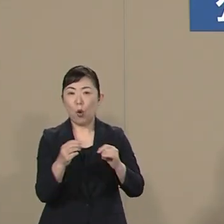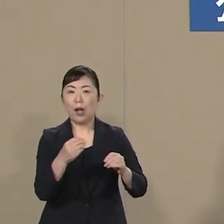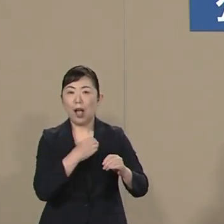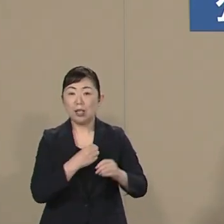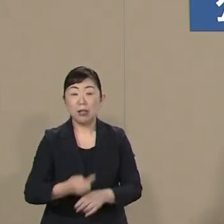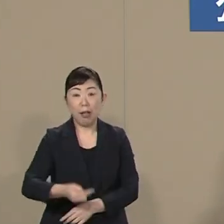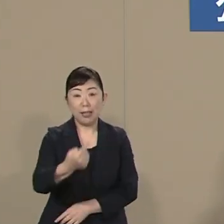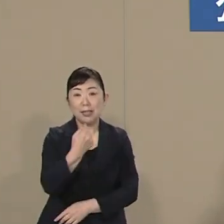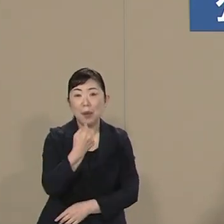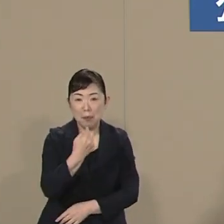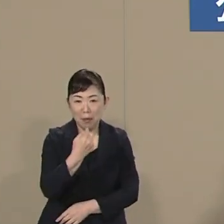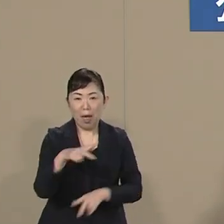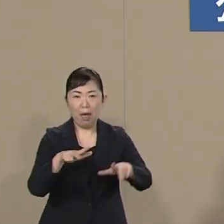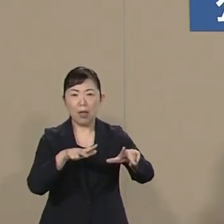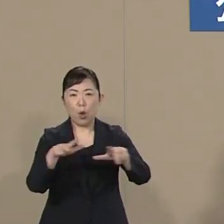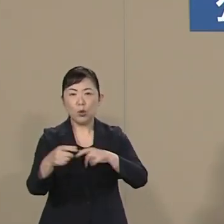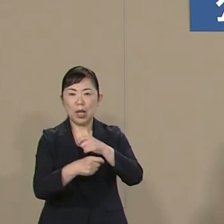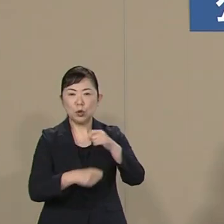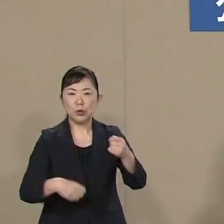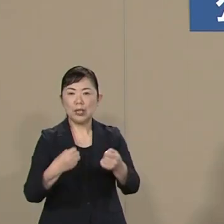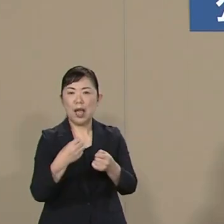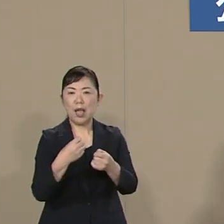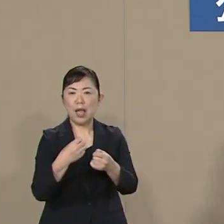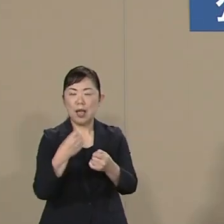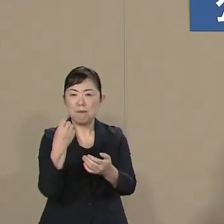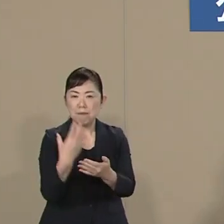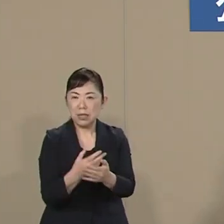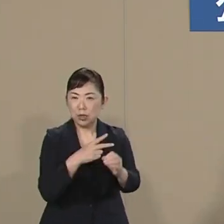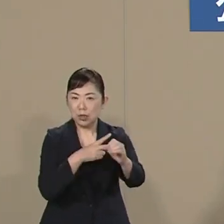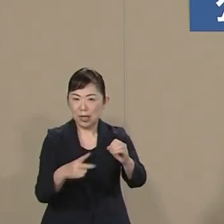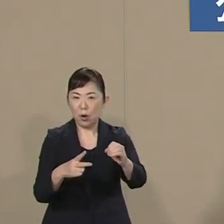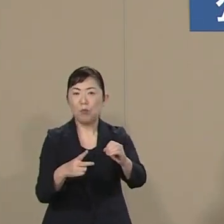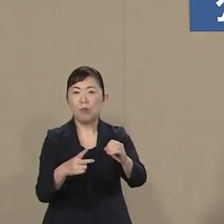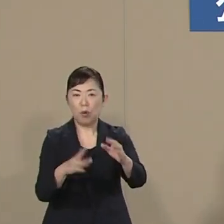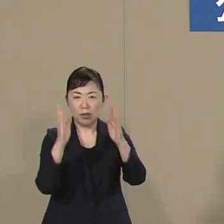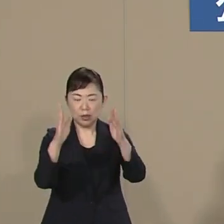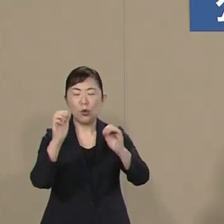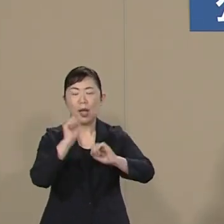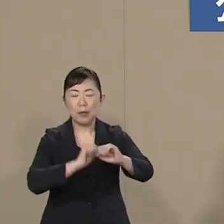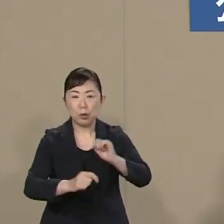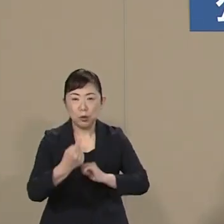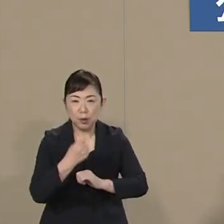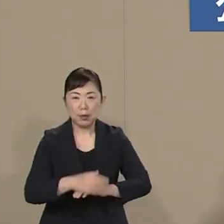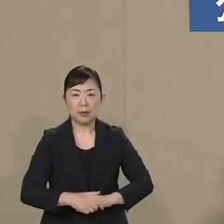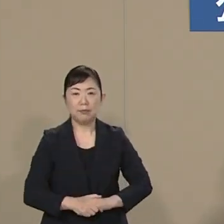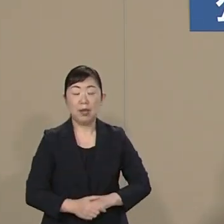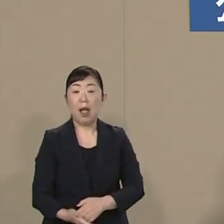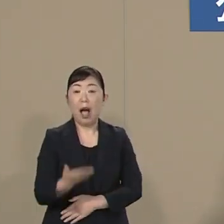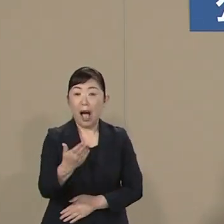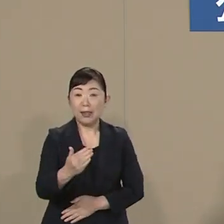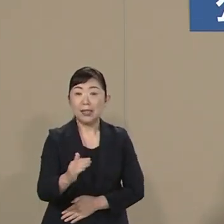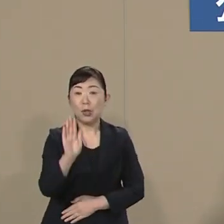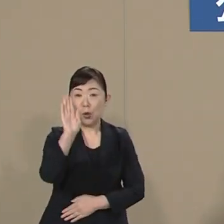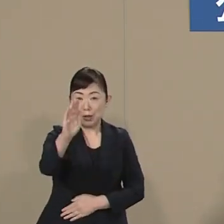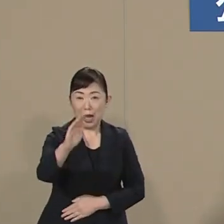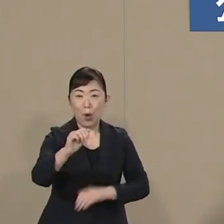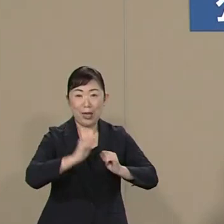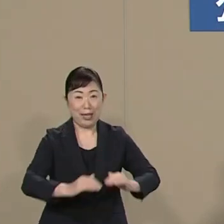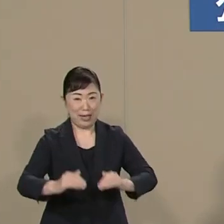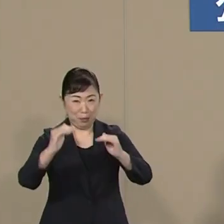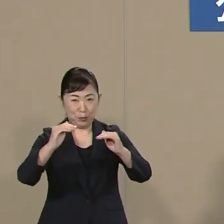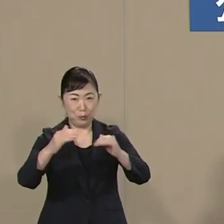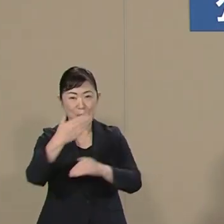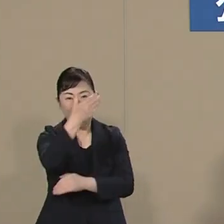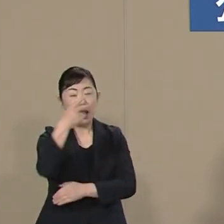号の国会議員として行政の不正ミスゼロ政策にも全力で取り組みますあなたの未来を